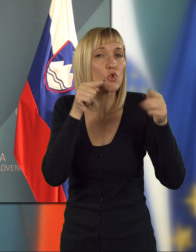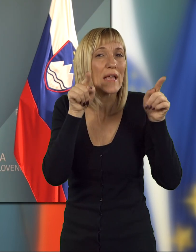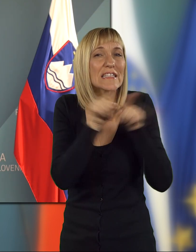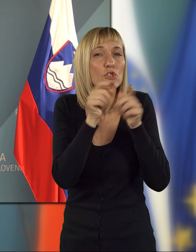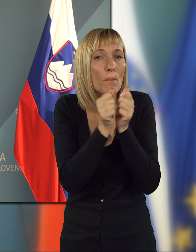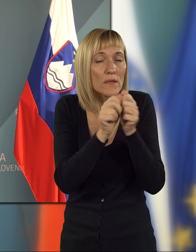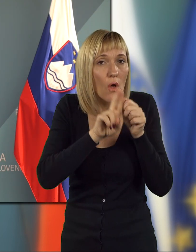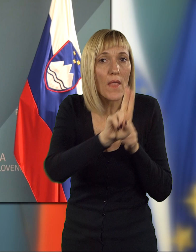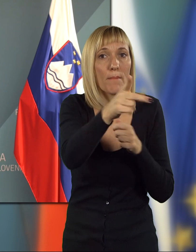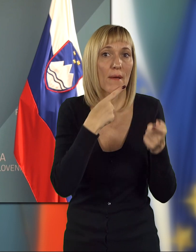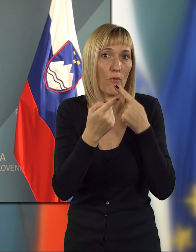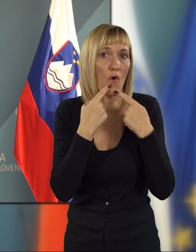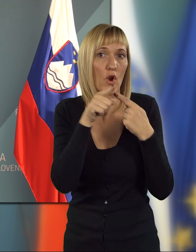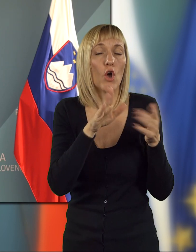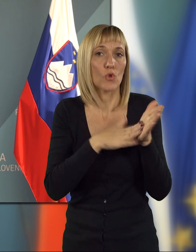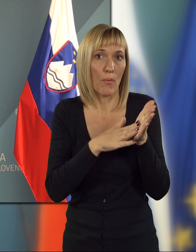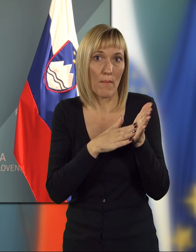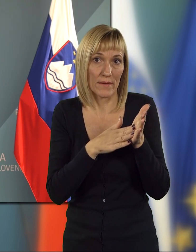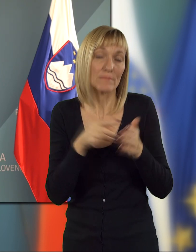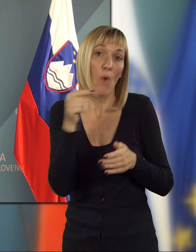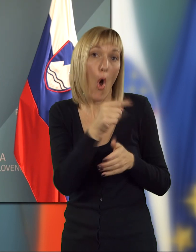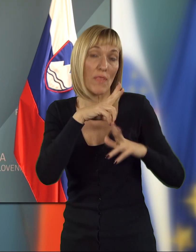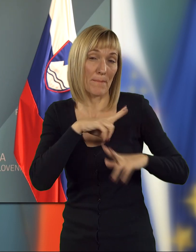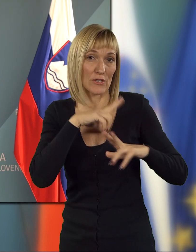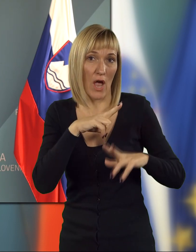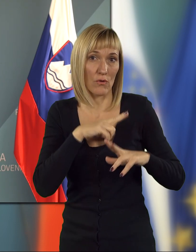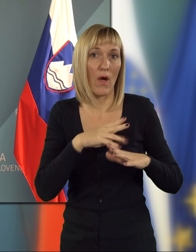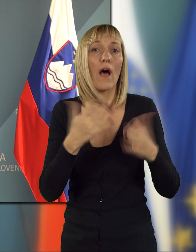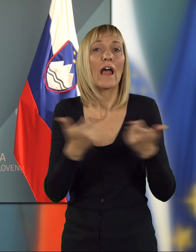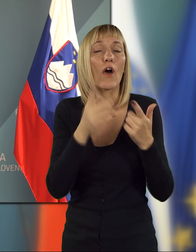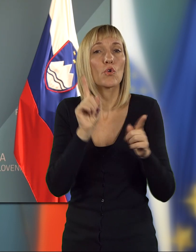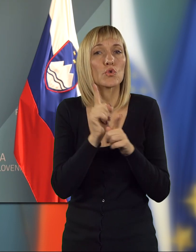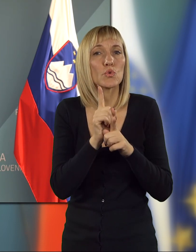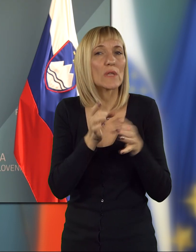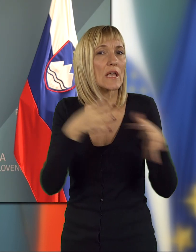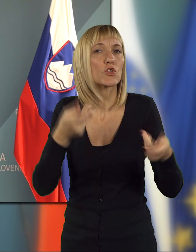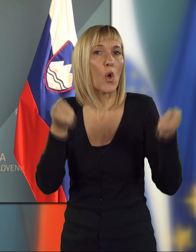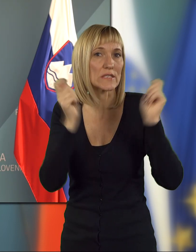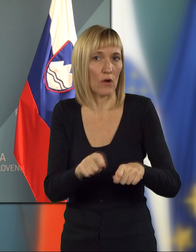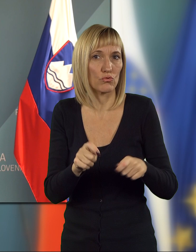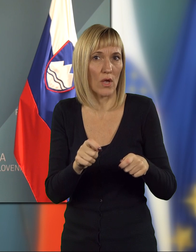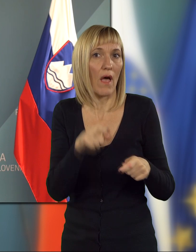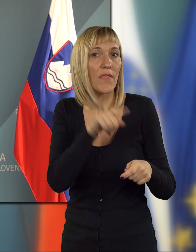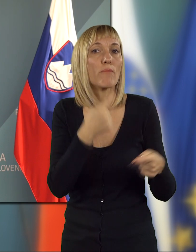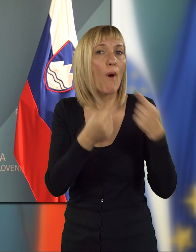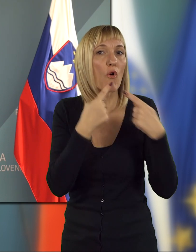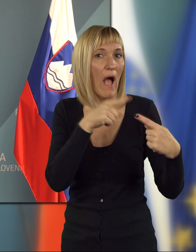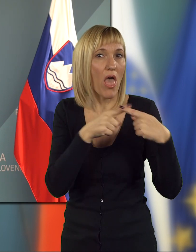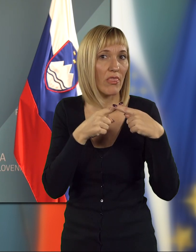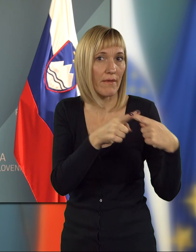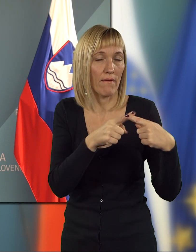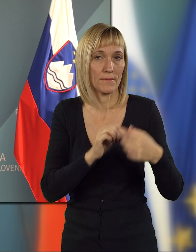dejansko nadaljevala od tiste točke naprej, kar pomeni, vsaj oni tako pričakujejo, da bi bila lahko tudi zelo hitro zaključena?